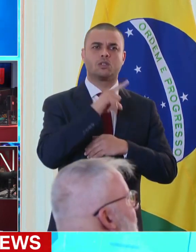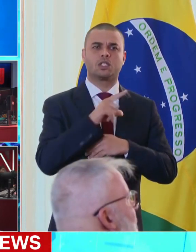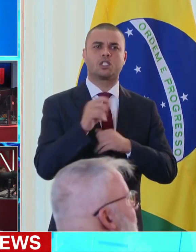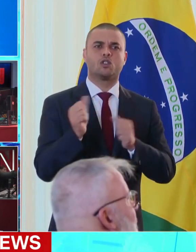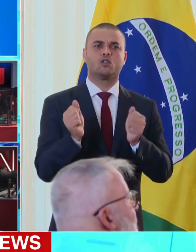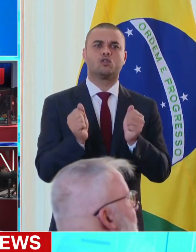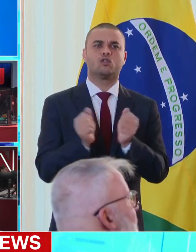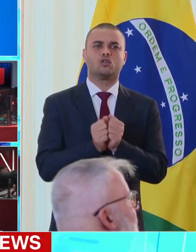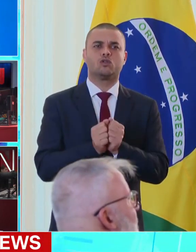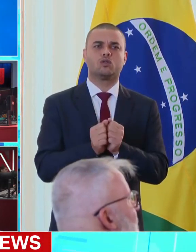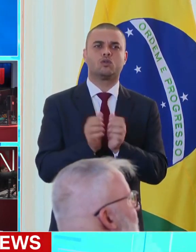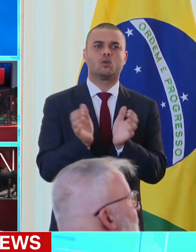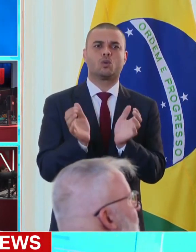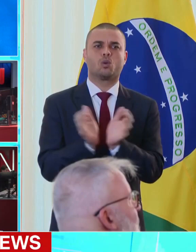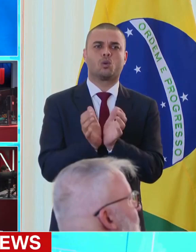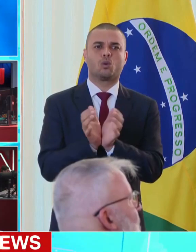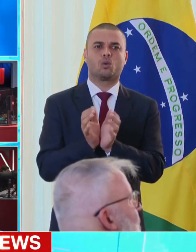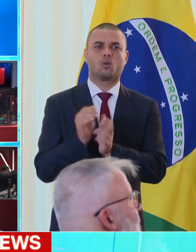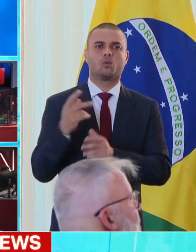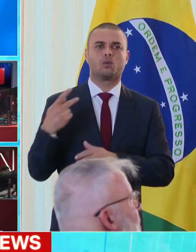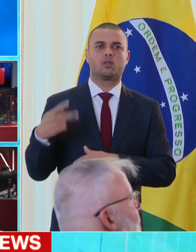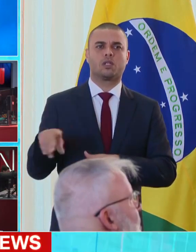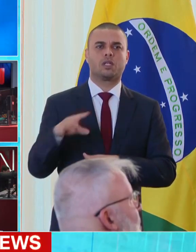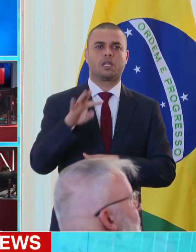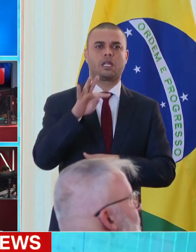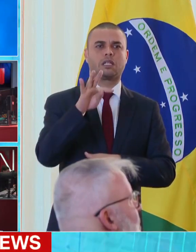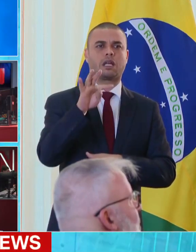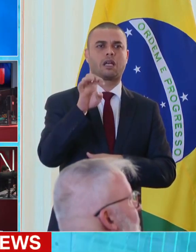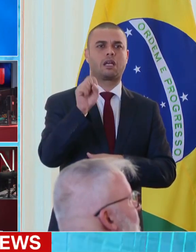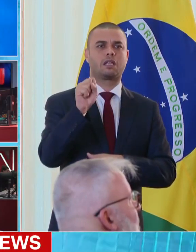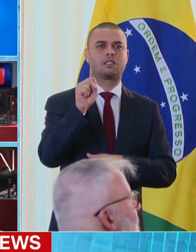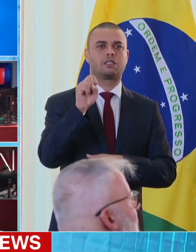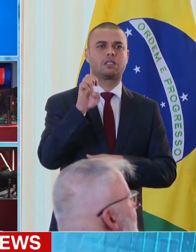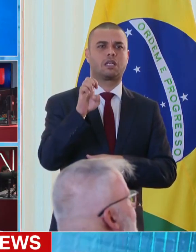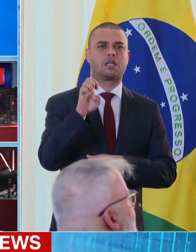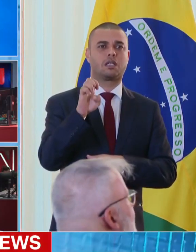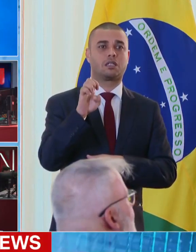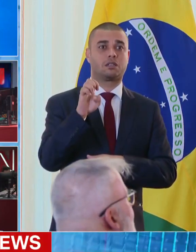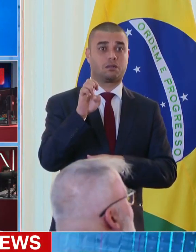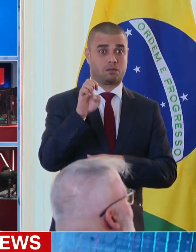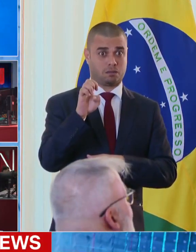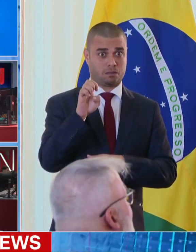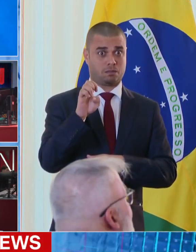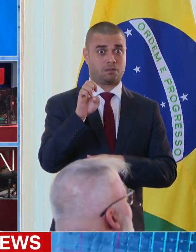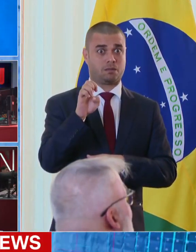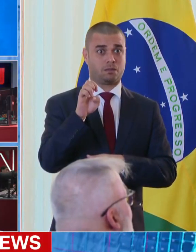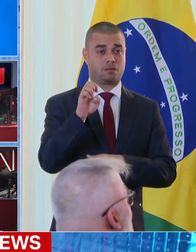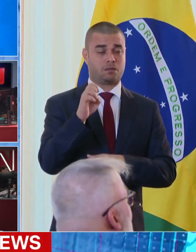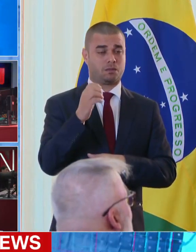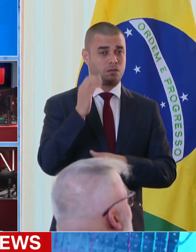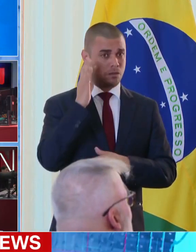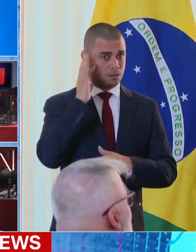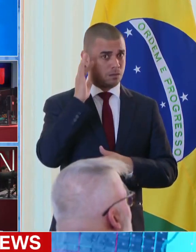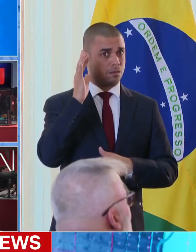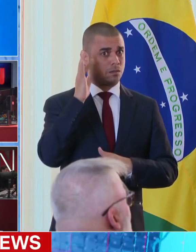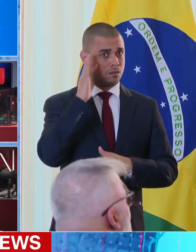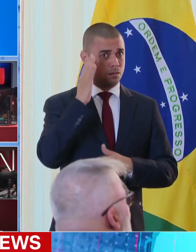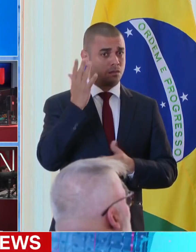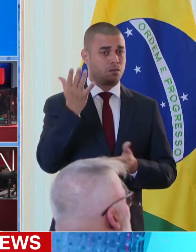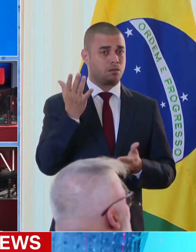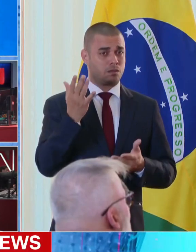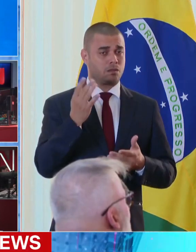atribuir ao Ministro Edson fachin que incessantemente tem afirmado a transparência do processo eleitoral um